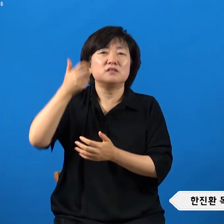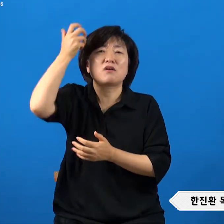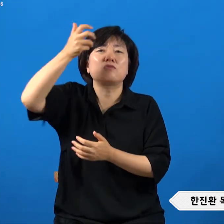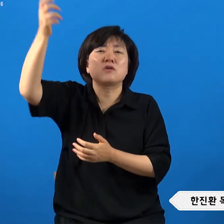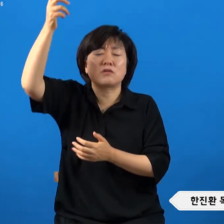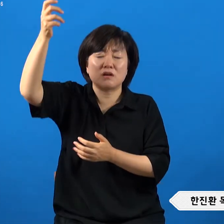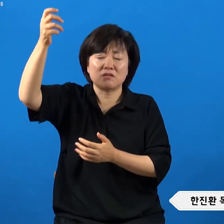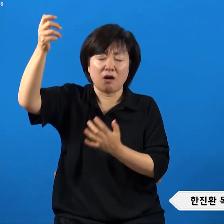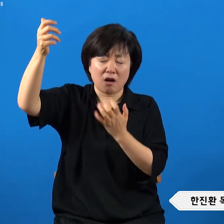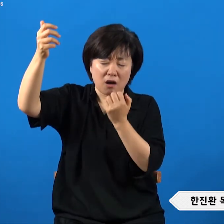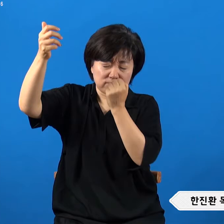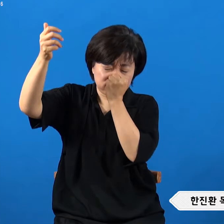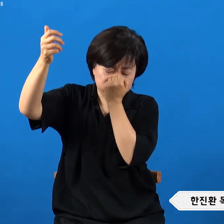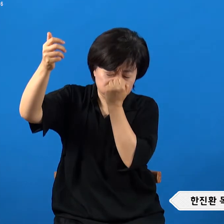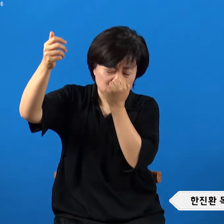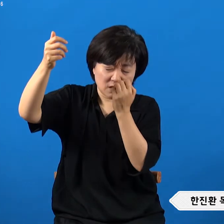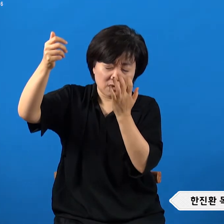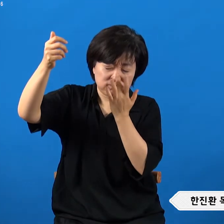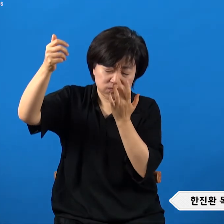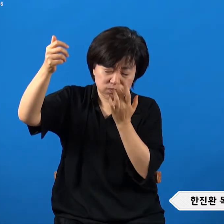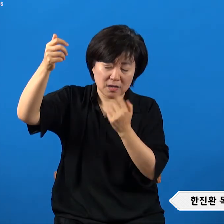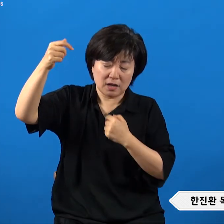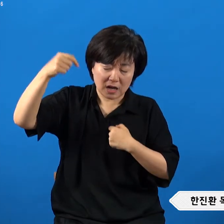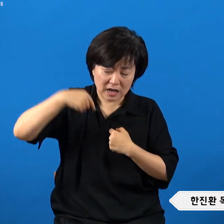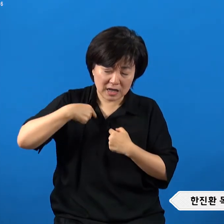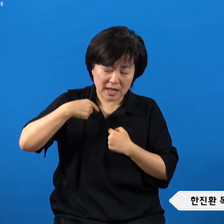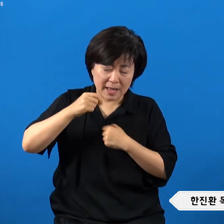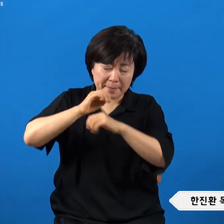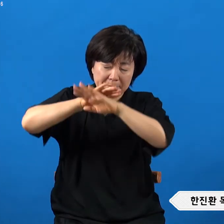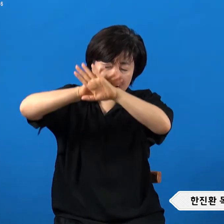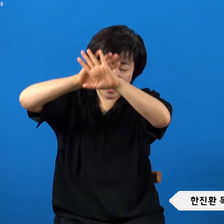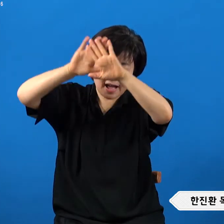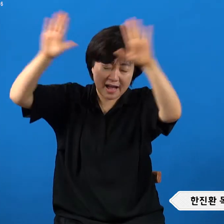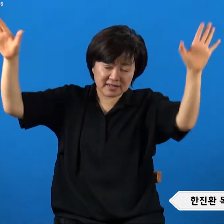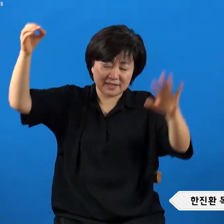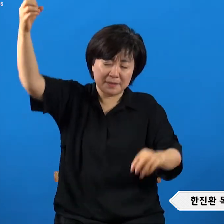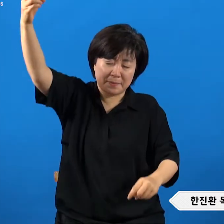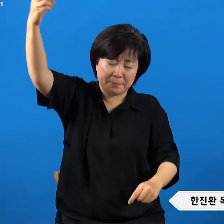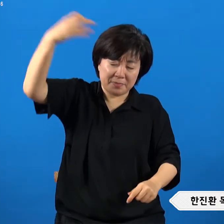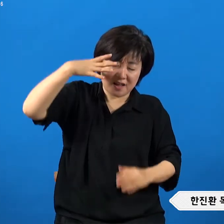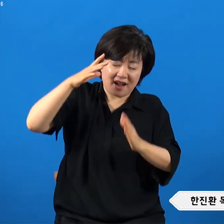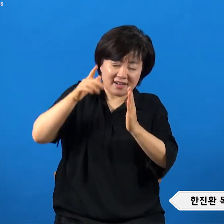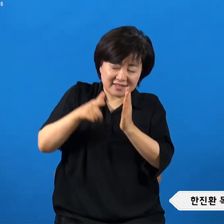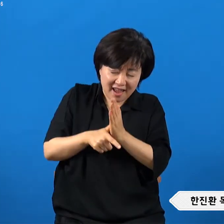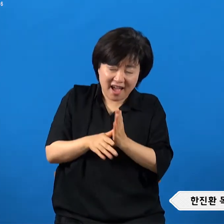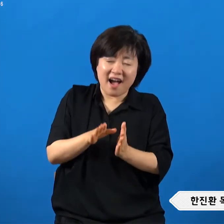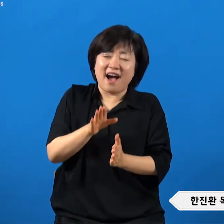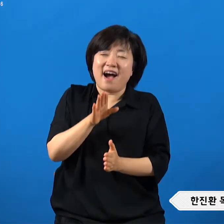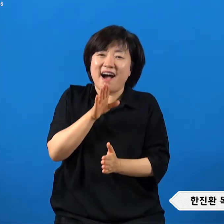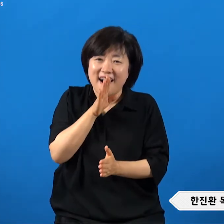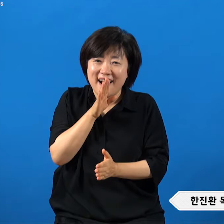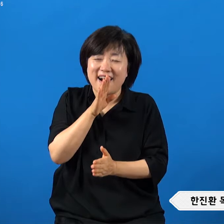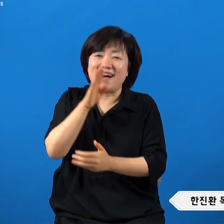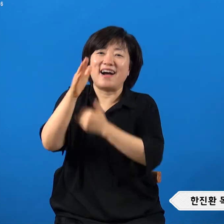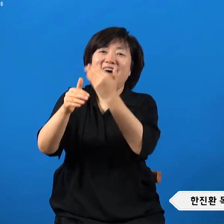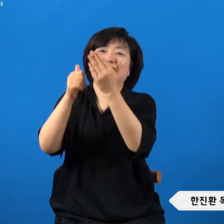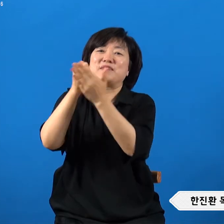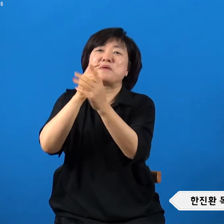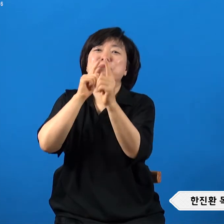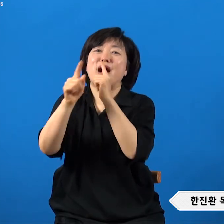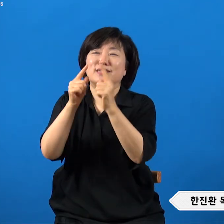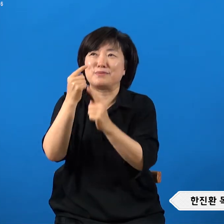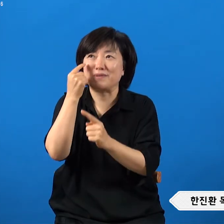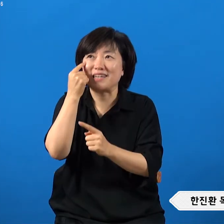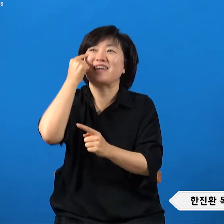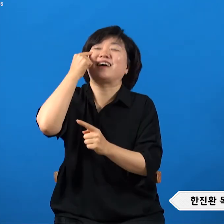무감각한 영혼에 밝은 빛을 비추어 주실 때 비로소 말씀을 깨달을 수가 있습니다. 성령의